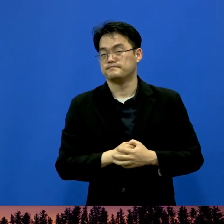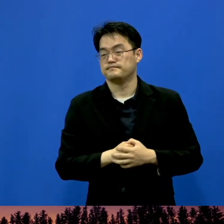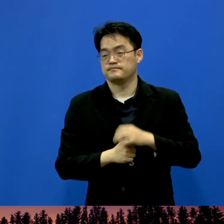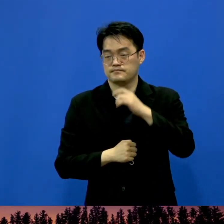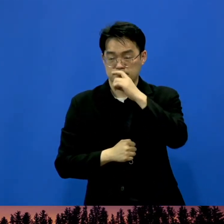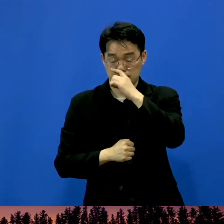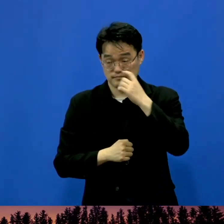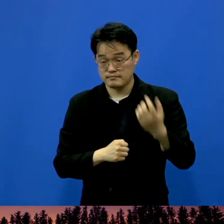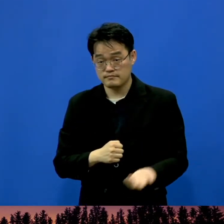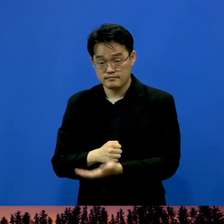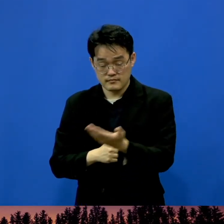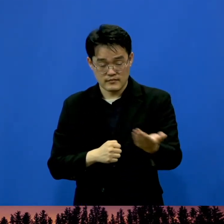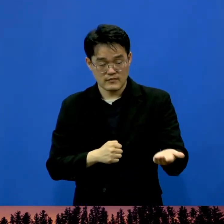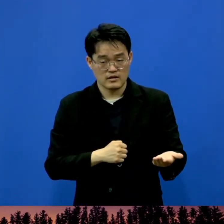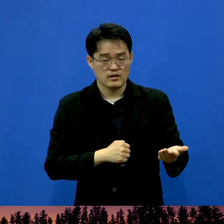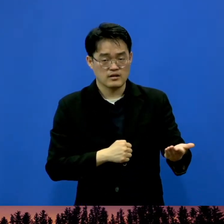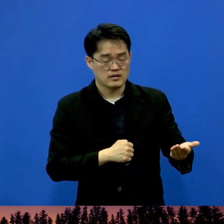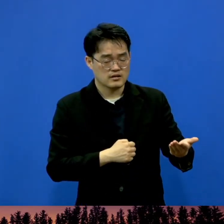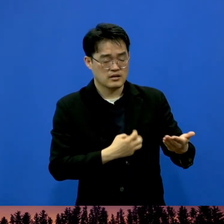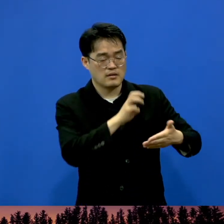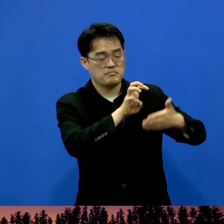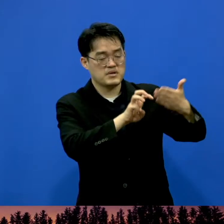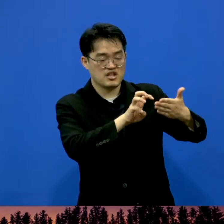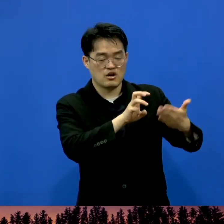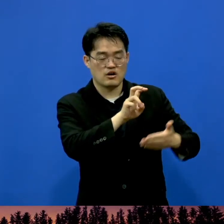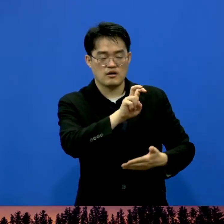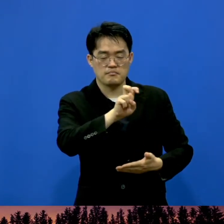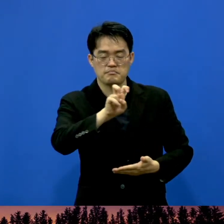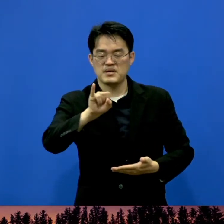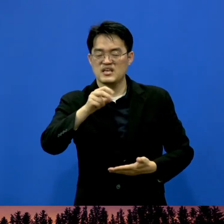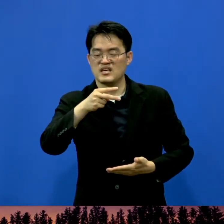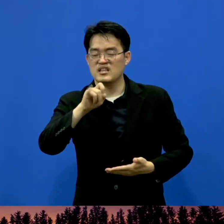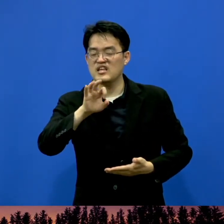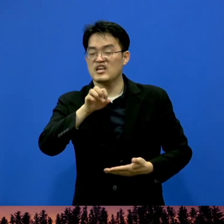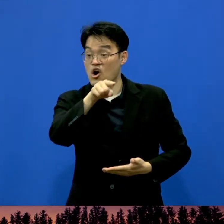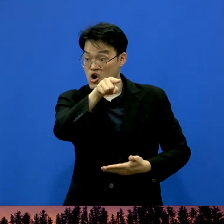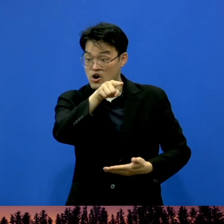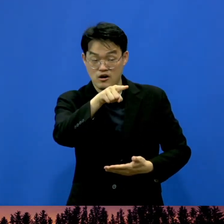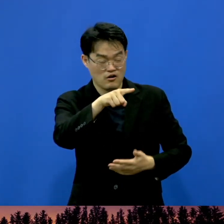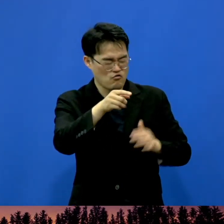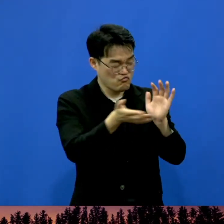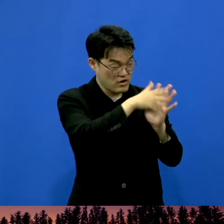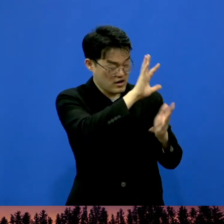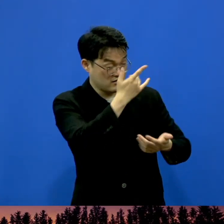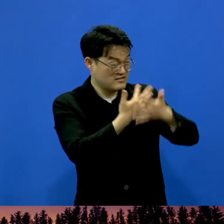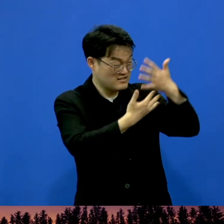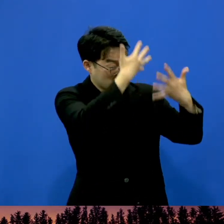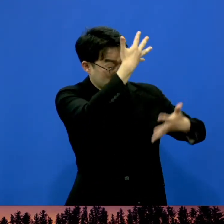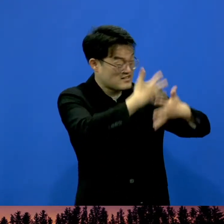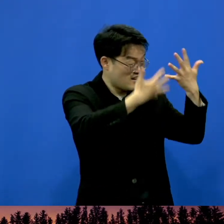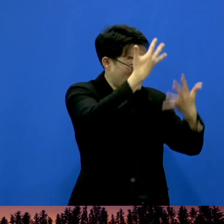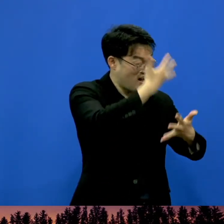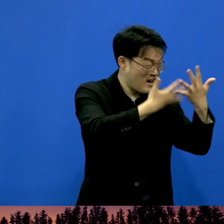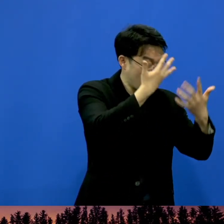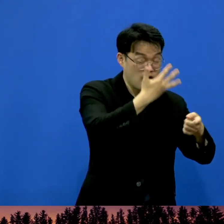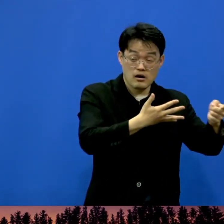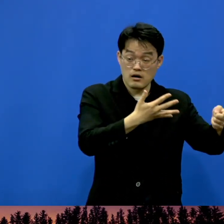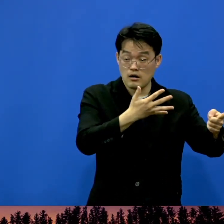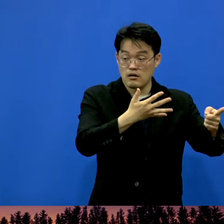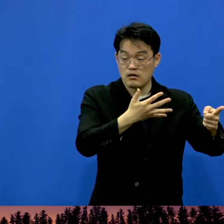여러분 미디어의 특징입니다. 화려한 영상, 자극적인 영상에 빠져들면 사색의 세계가 불가능해요. 요즘 책을 잘 안